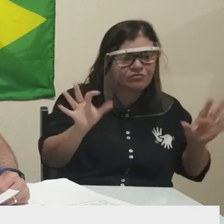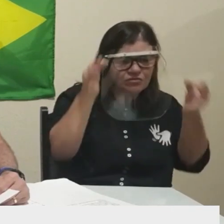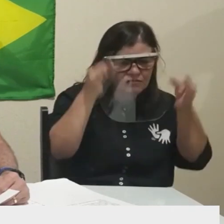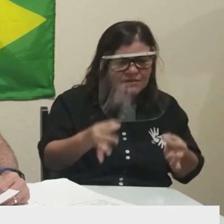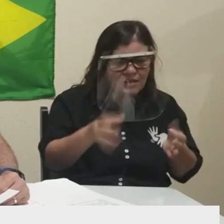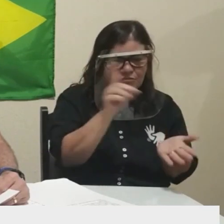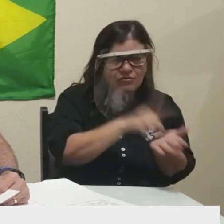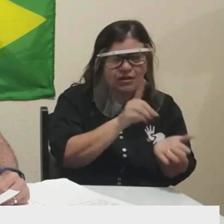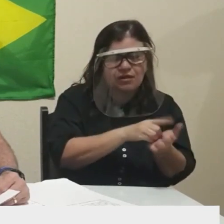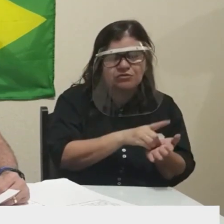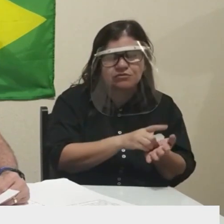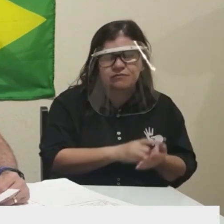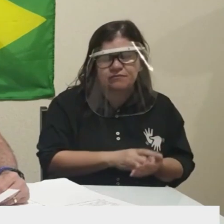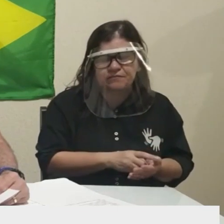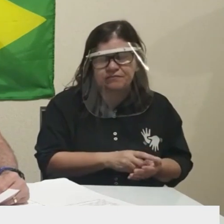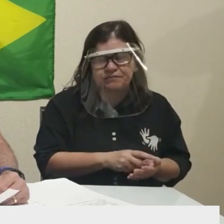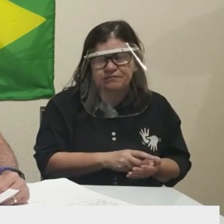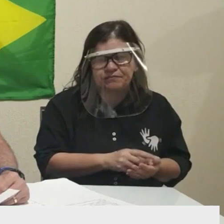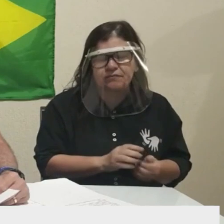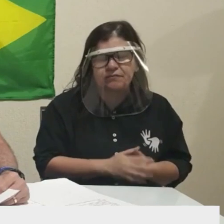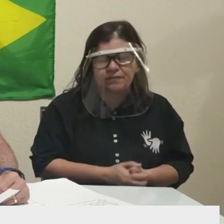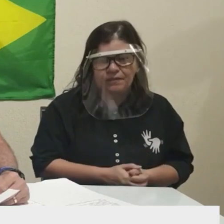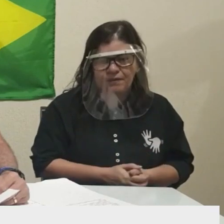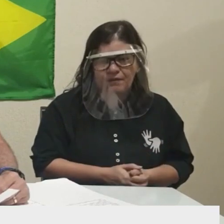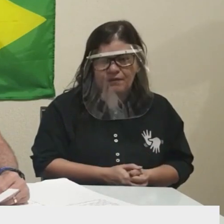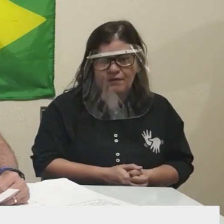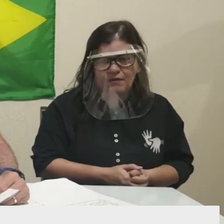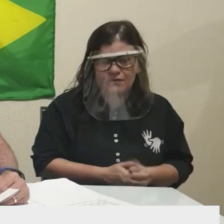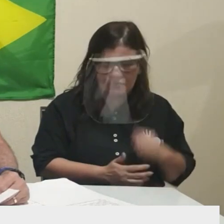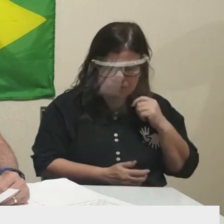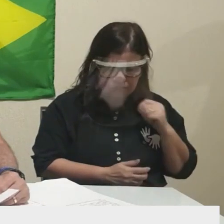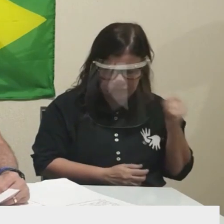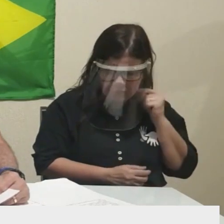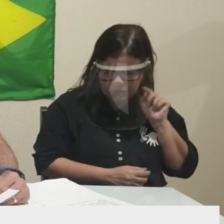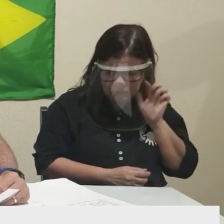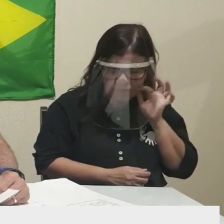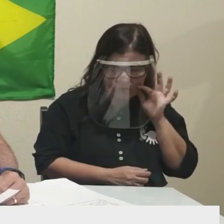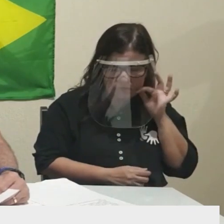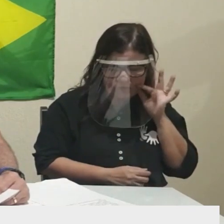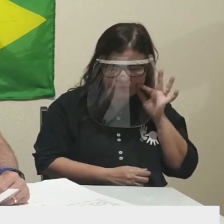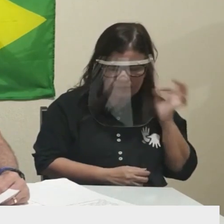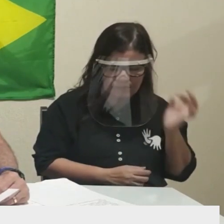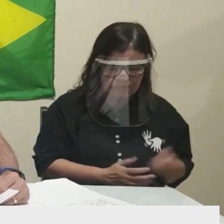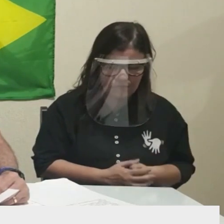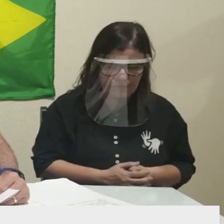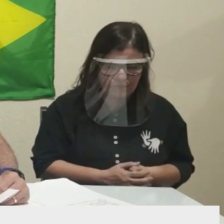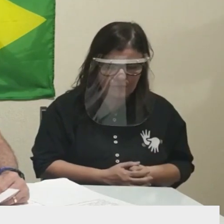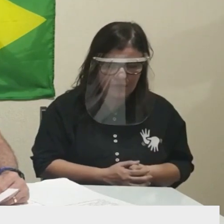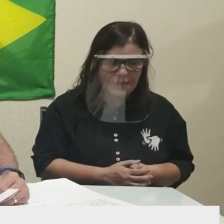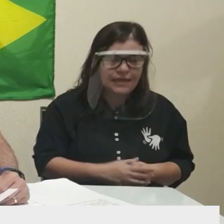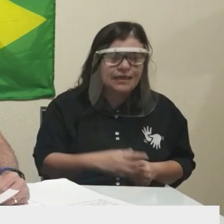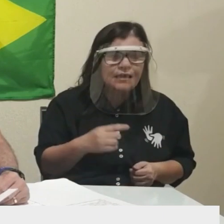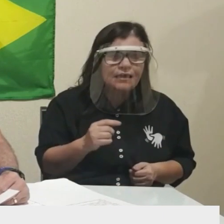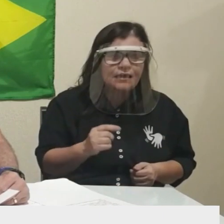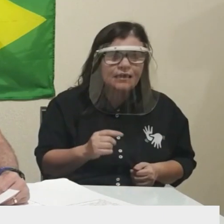e do combate à corrupção. Ele tem problemas lá? Isso não é dica para quem quer fazer a coisa errada, não. É uma advertência. Tem problemas